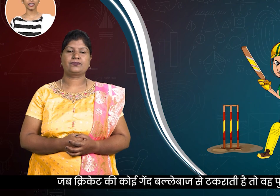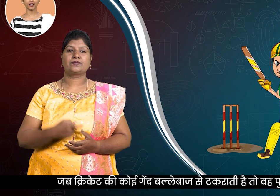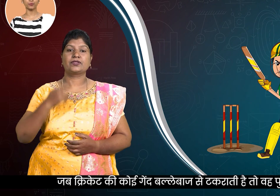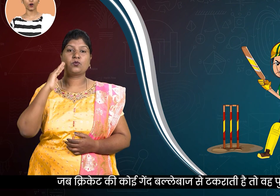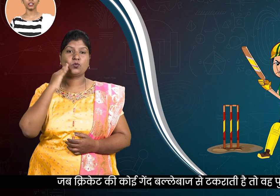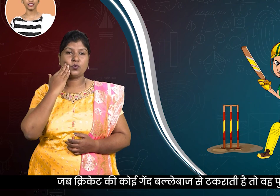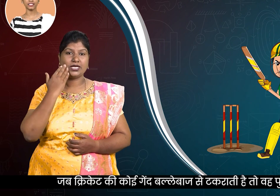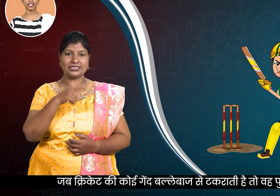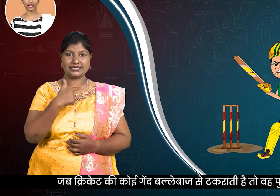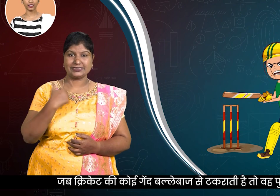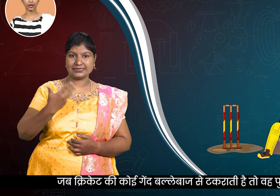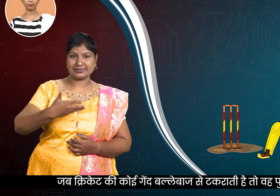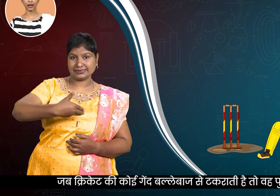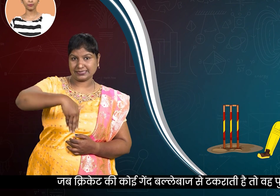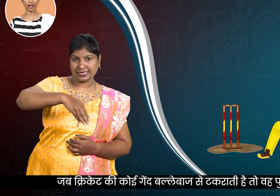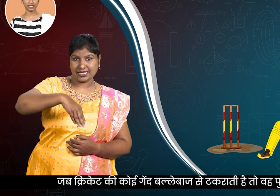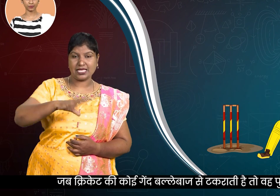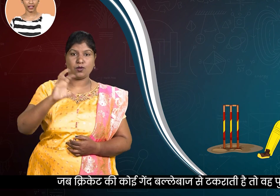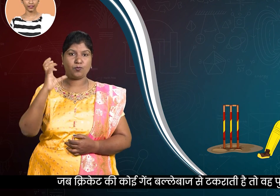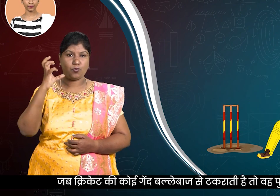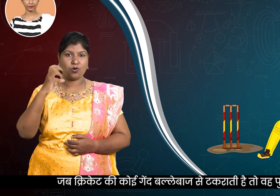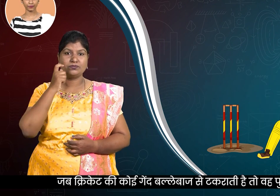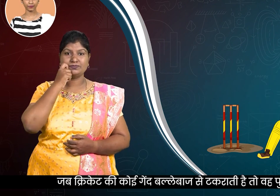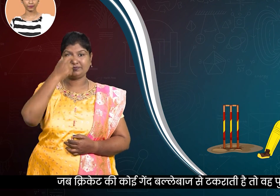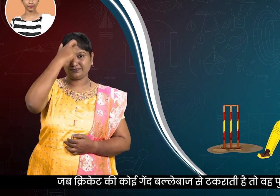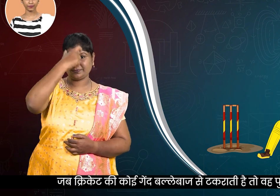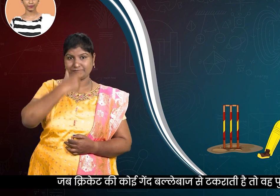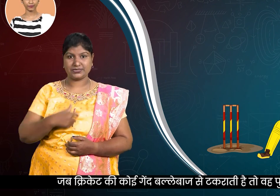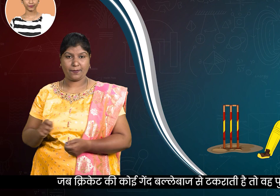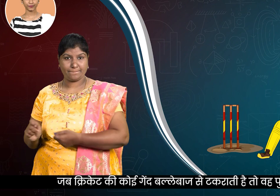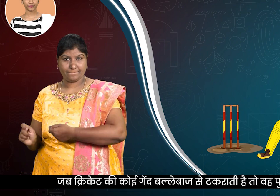जब क्रिकेट की कोई गेंद बल्लेबाज से टकराती है,